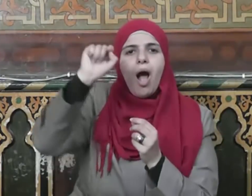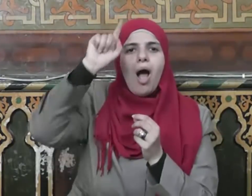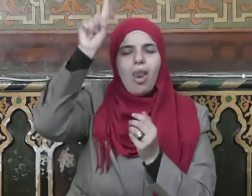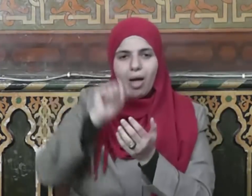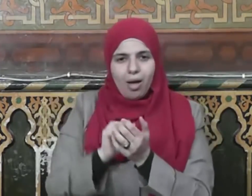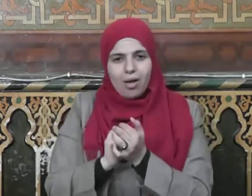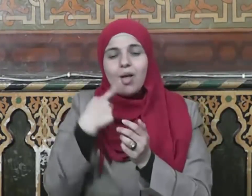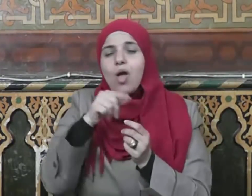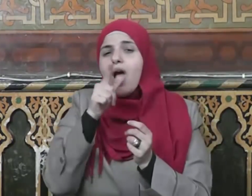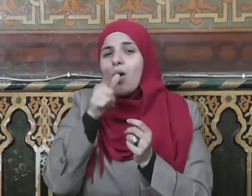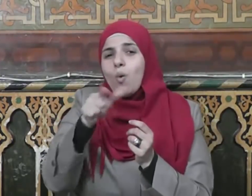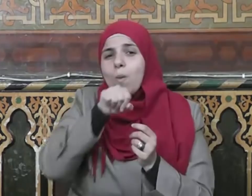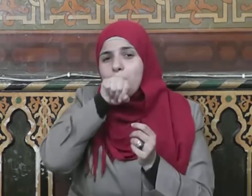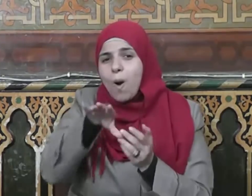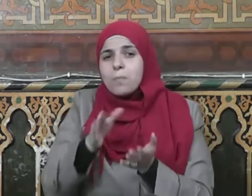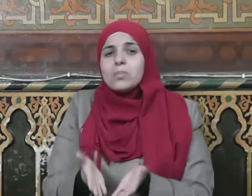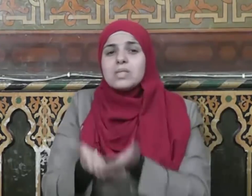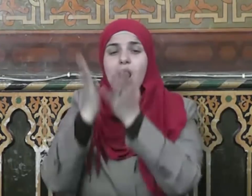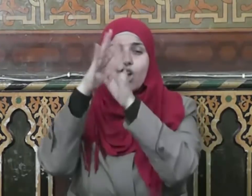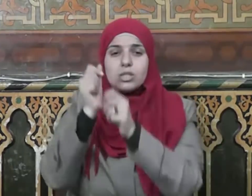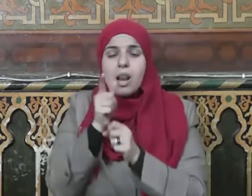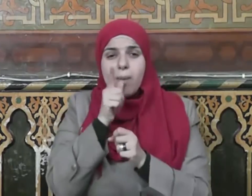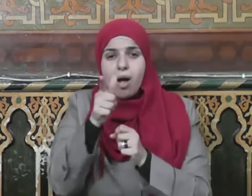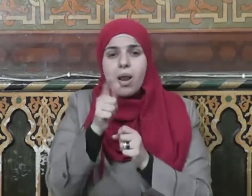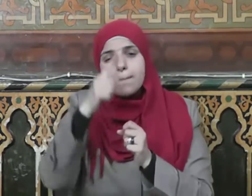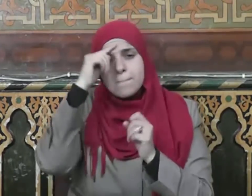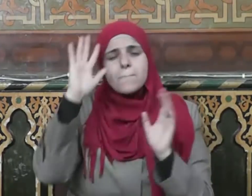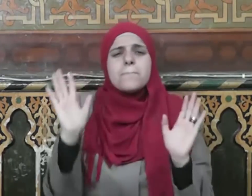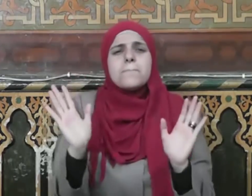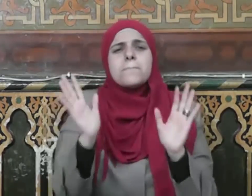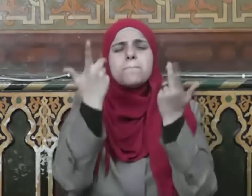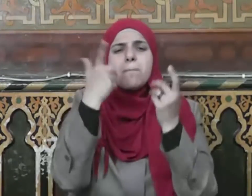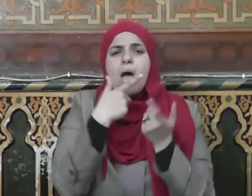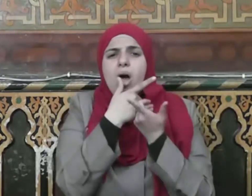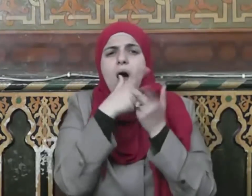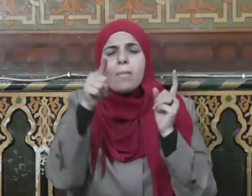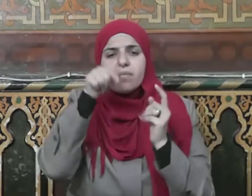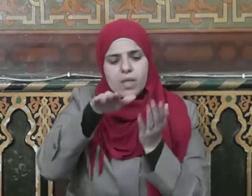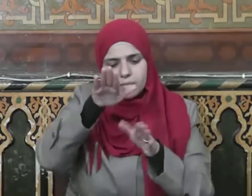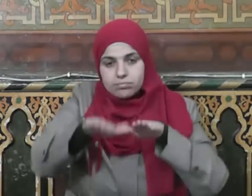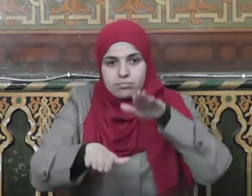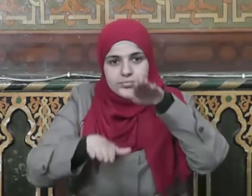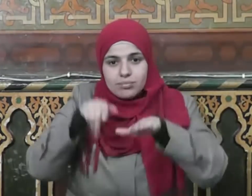ويقول صلى الله عليه وسلم: ما أخبرت قدم عبد في سبيل